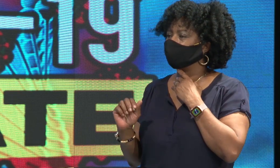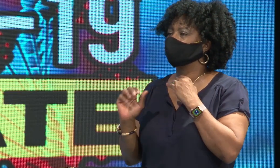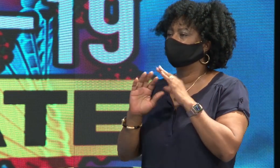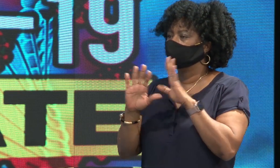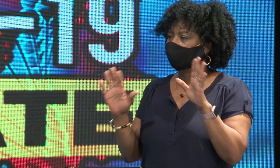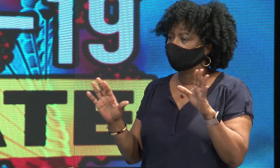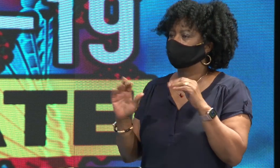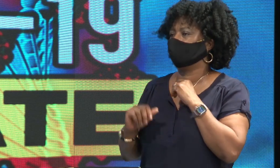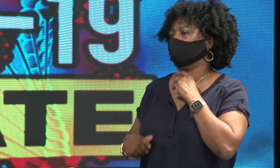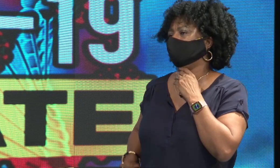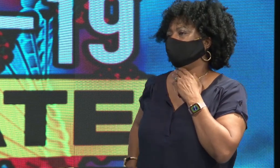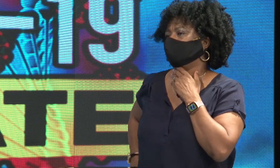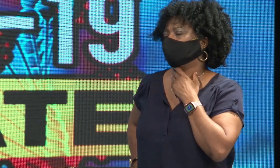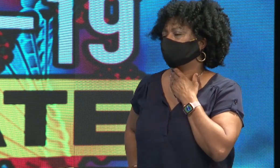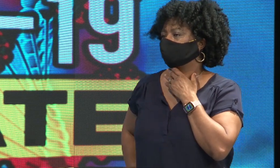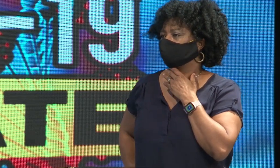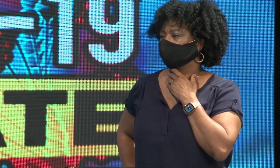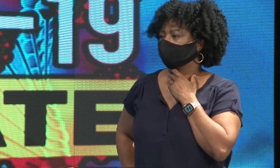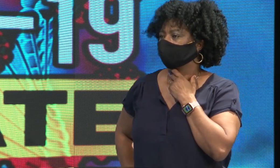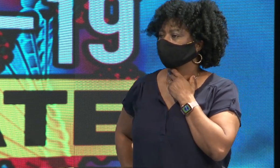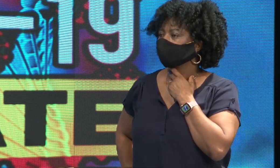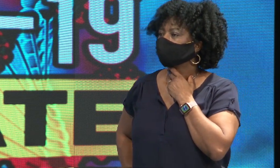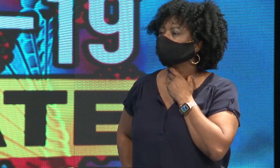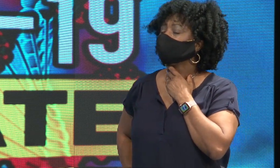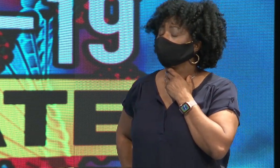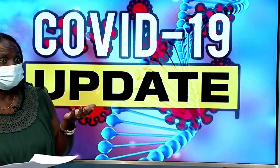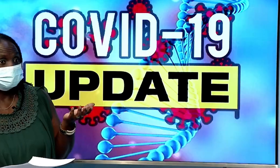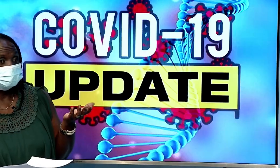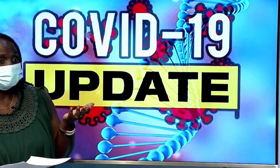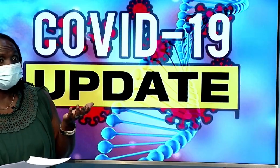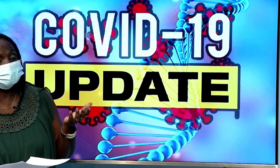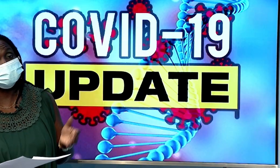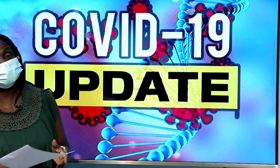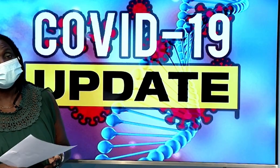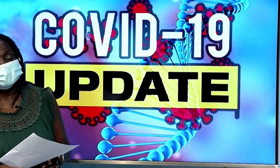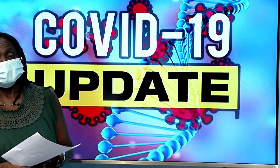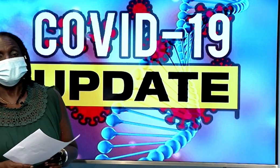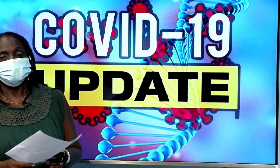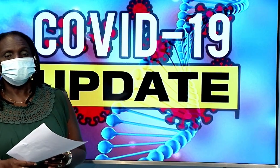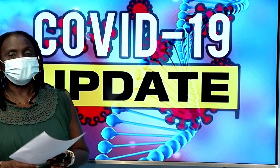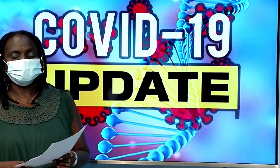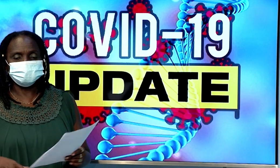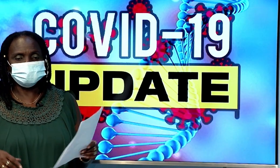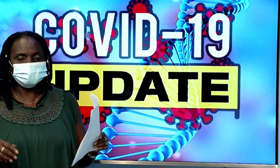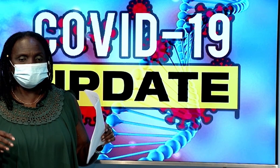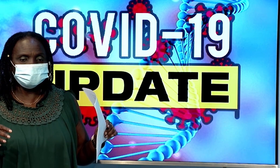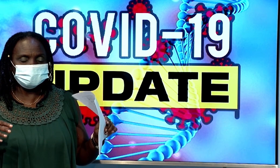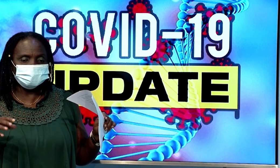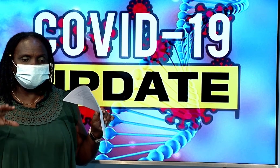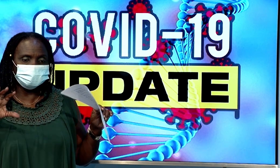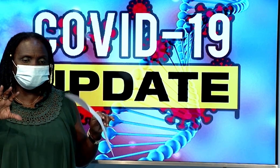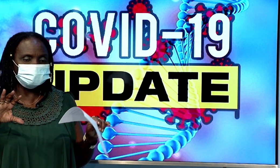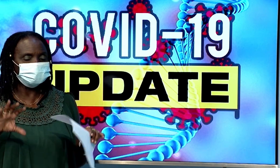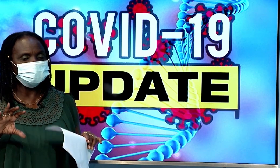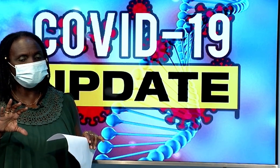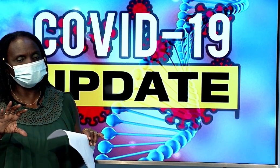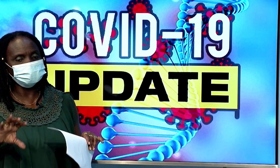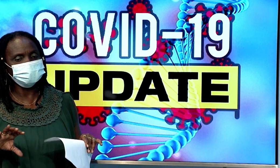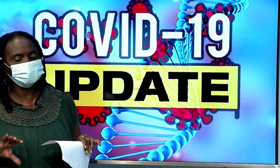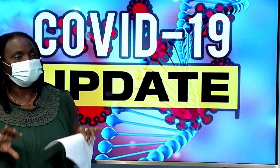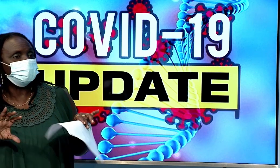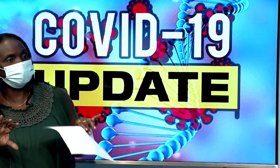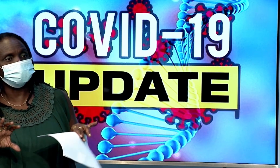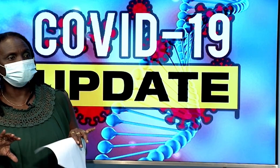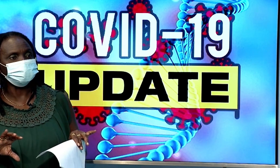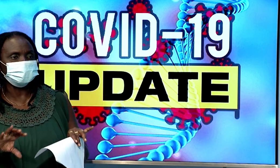alles, alles en dan ook alles ready hebben. Ja. Code rood. Code rood, ja. Mm-hmm. Maar toen de